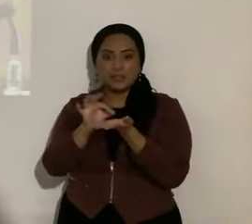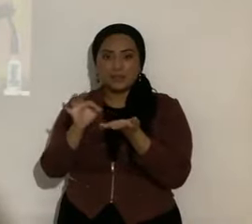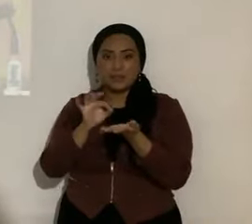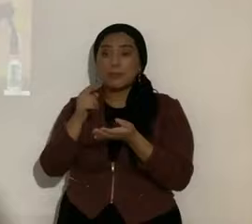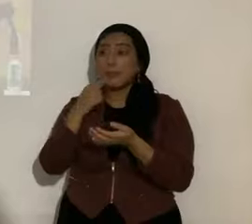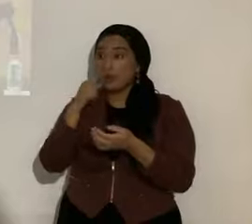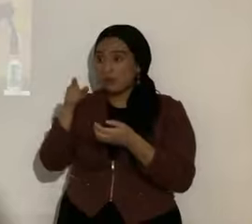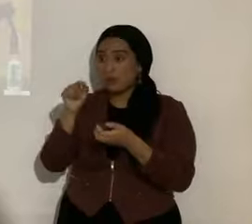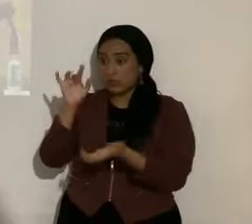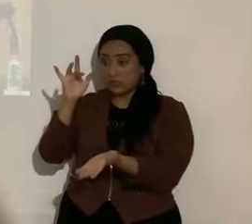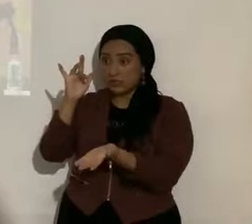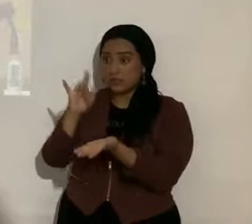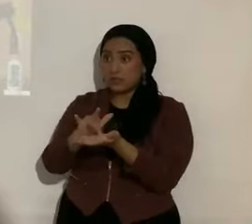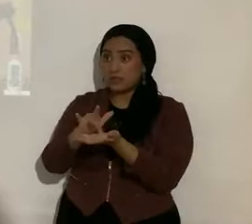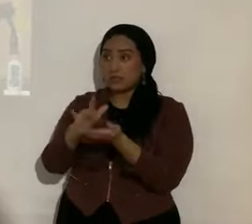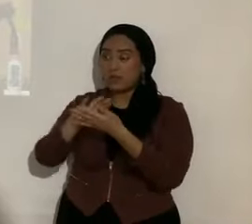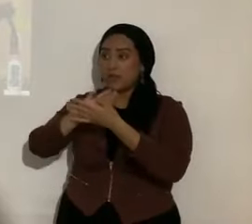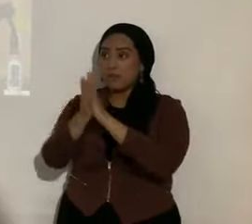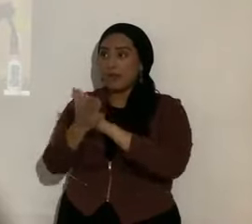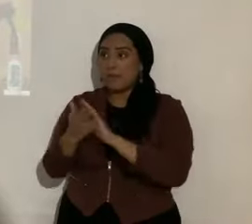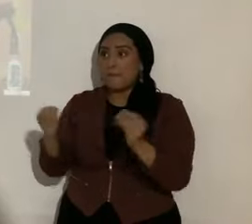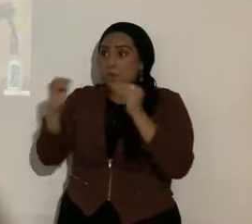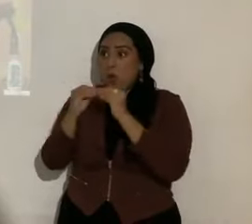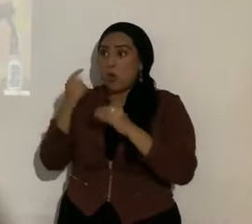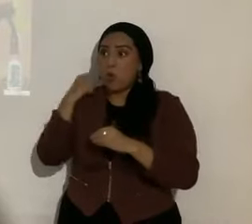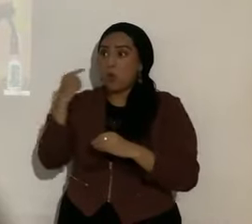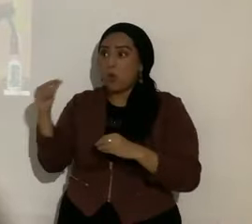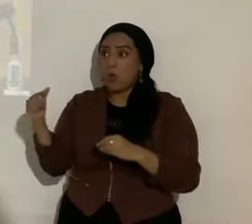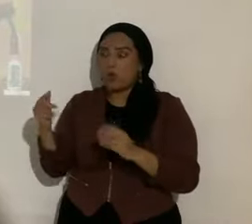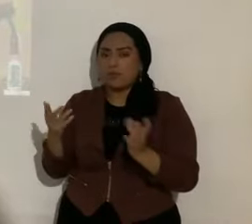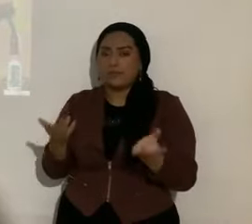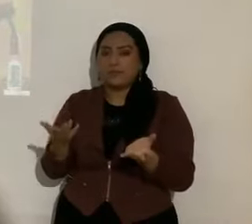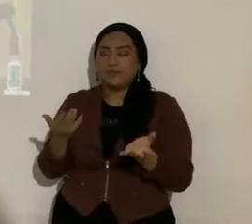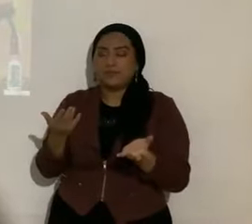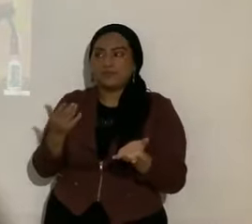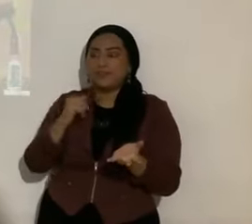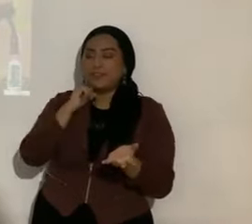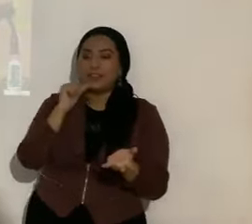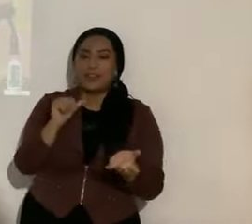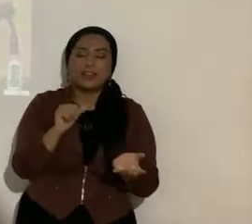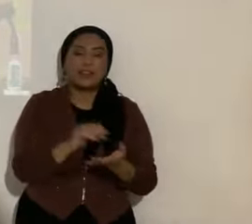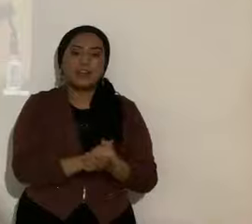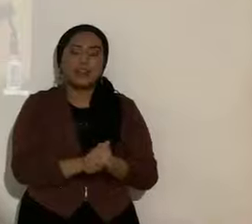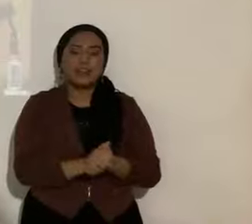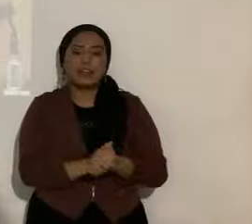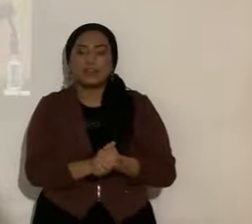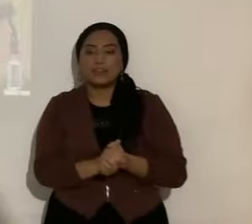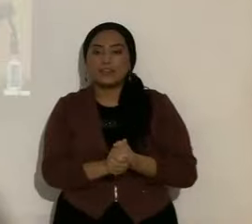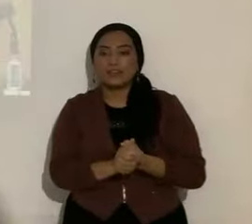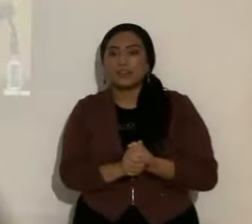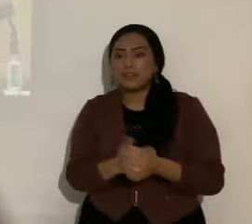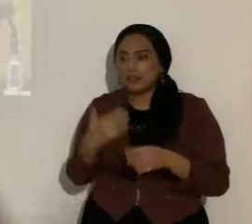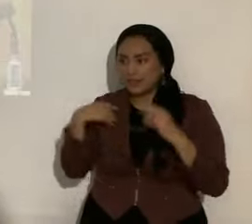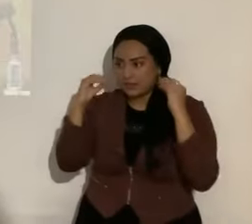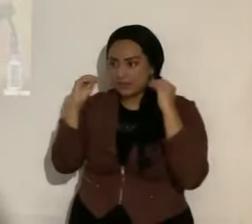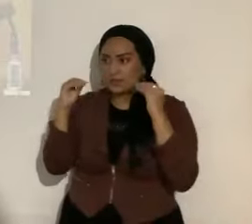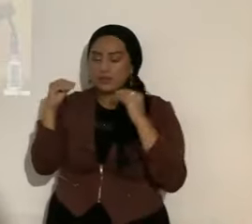y me dice, usted si toca esto se va a reproducir el oro. Oye, si no soy la gallina de los huevos de oro. O sea, lo ministré